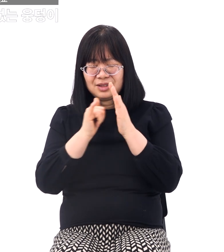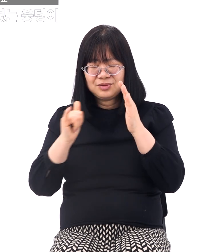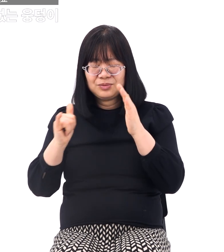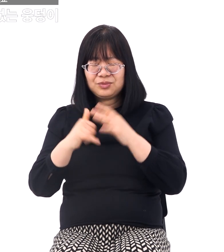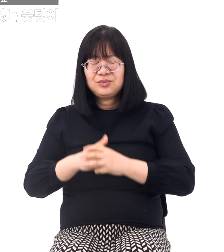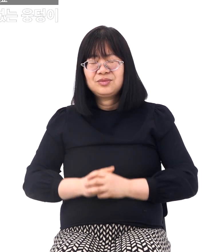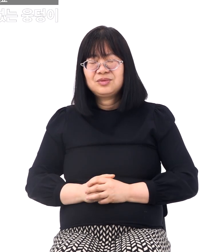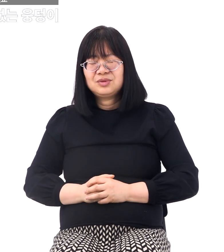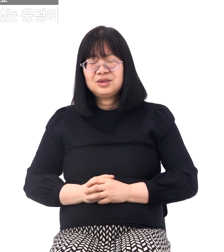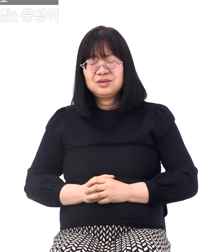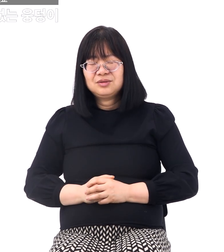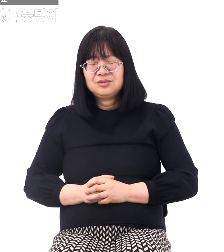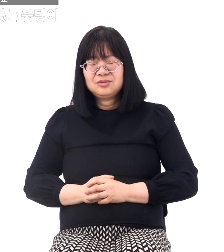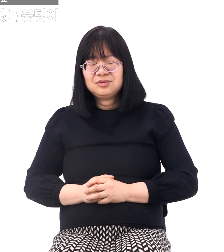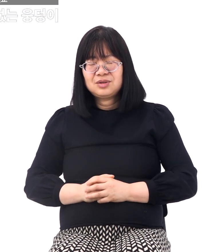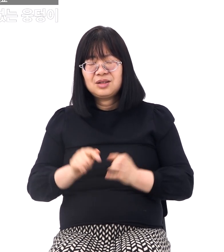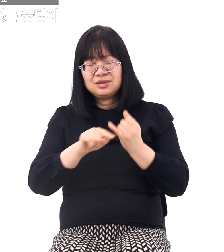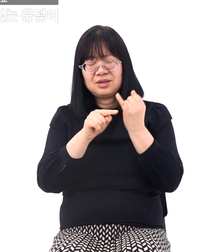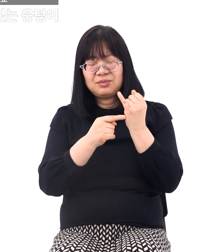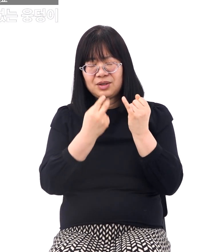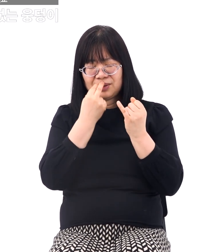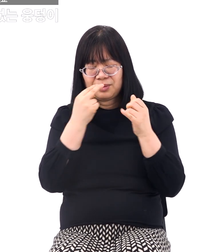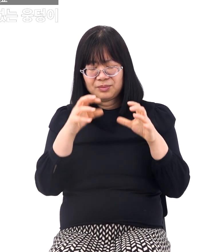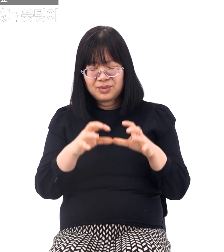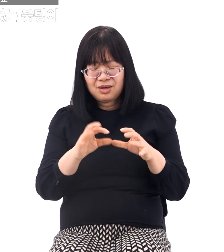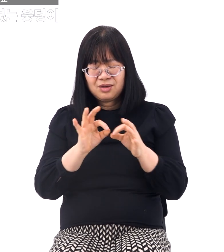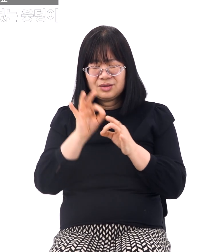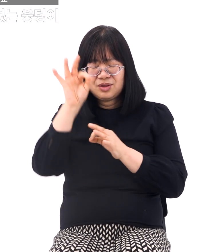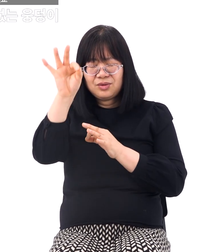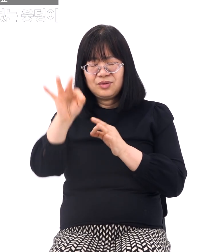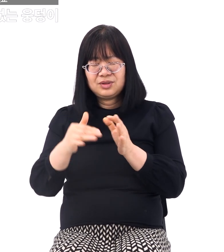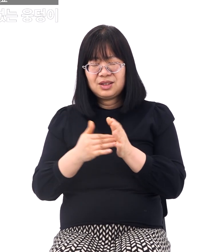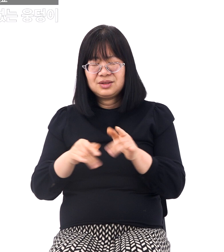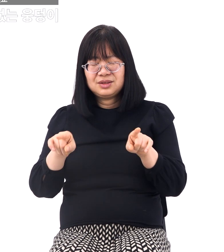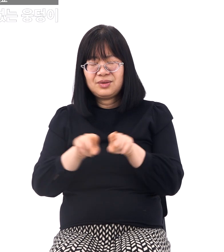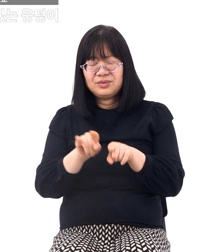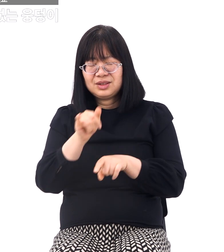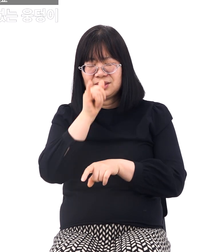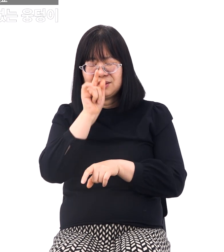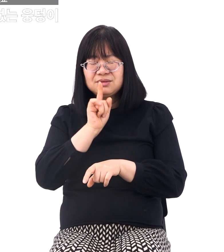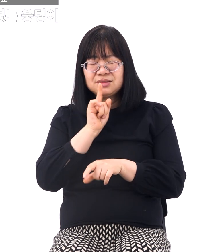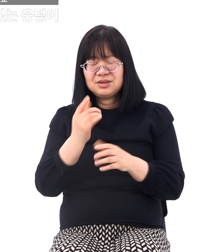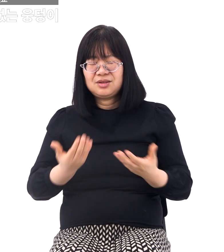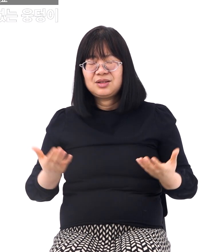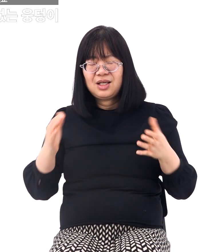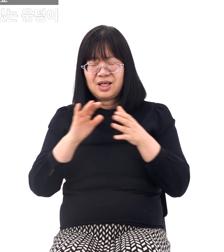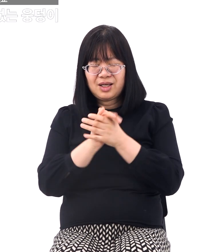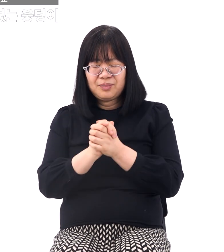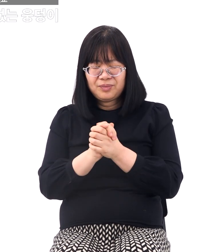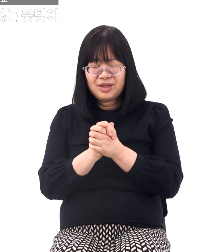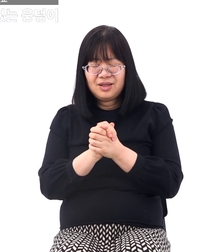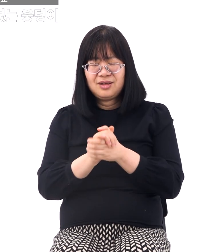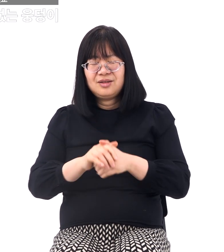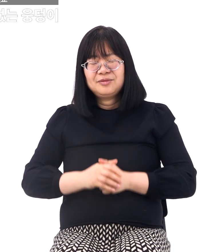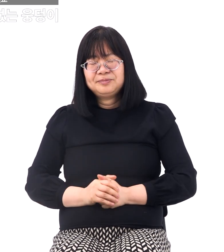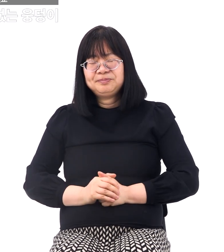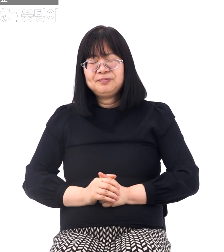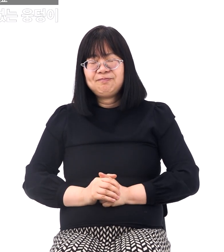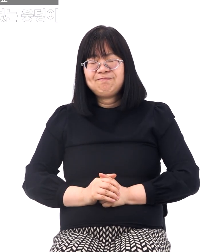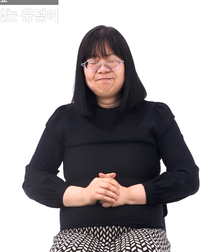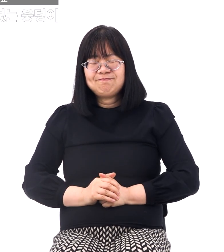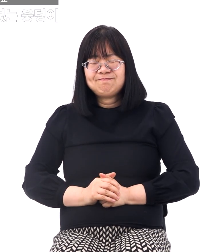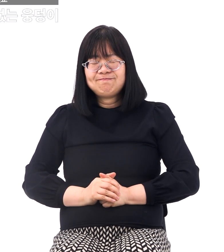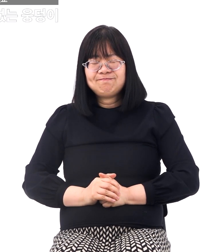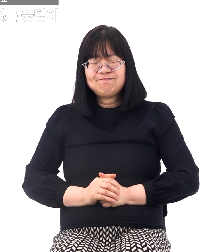가족들, 복중의 생명까지 영원토록 함께 있을지어다. 아멘.